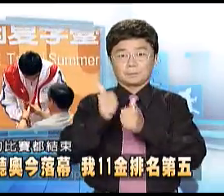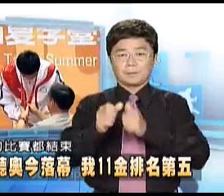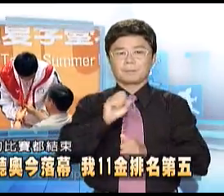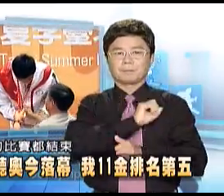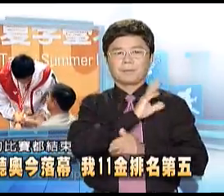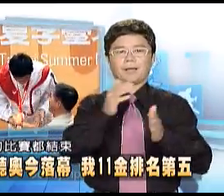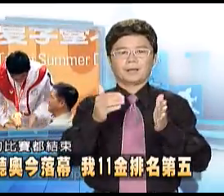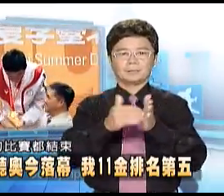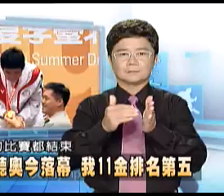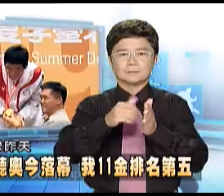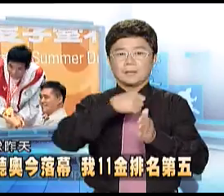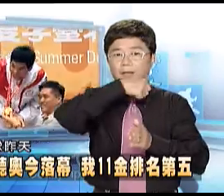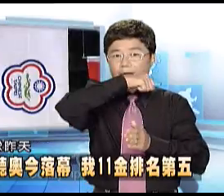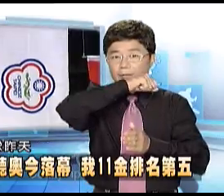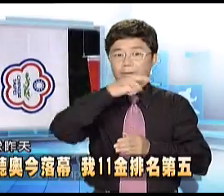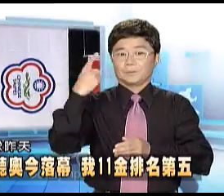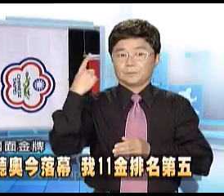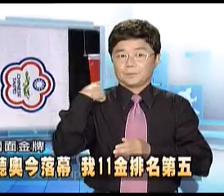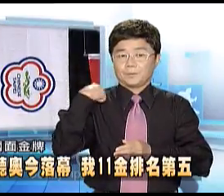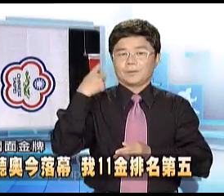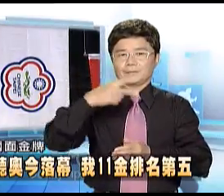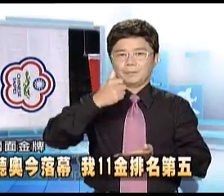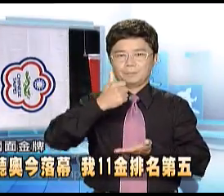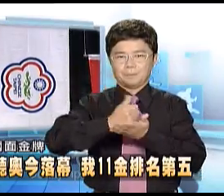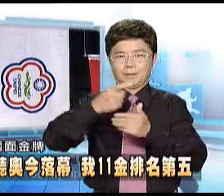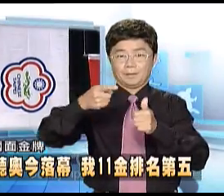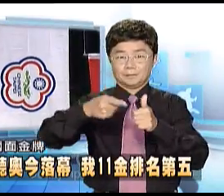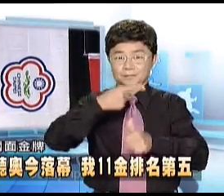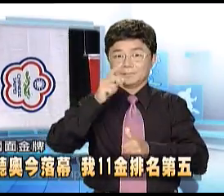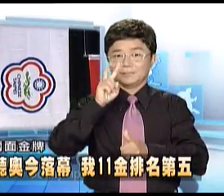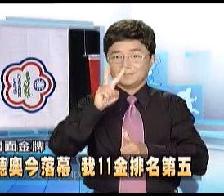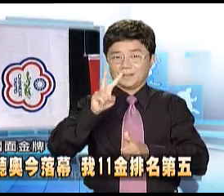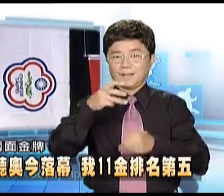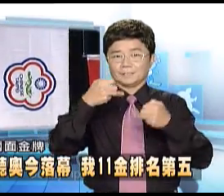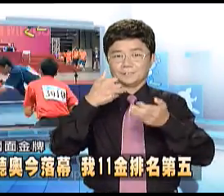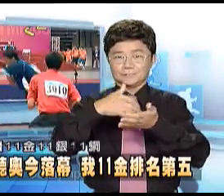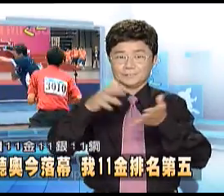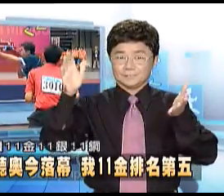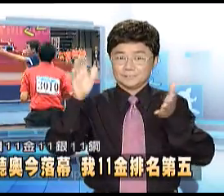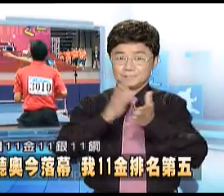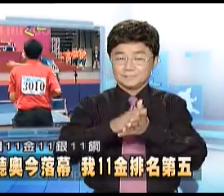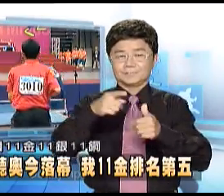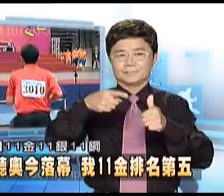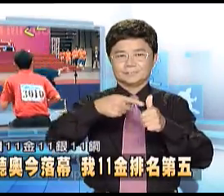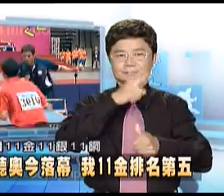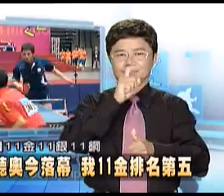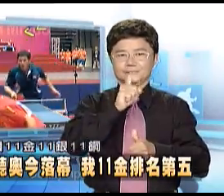都结束。中华队昨天再添了两面金牌，总成绩是